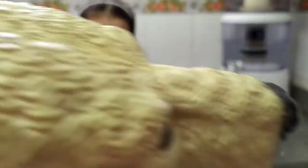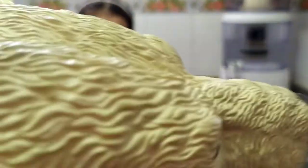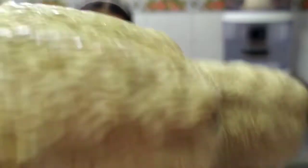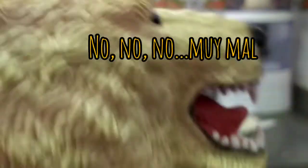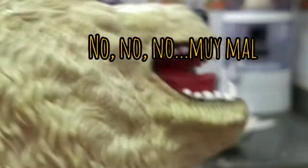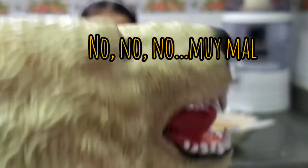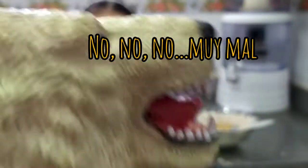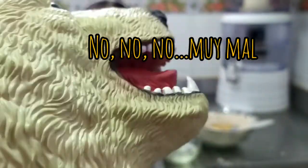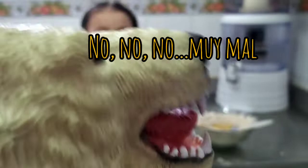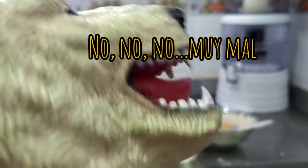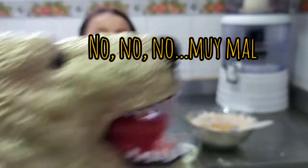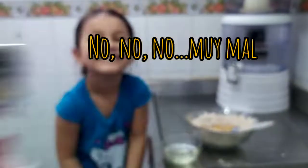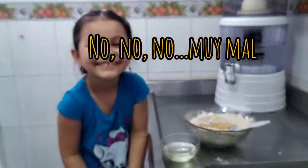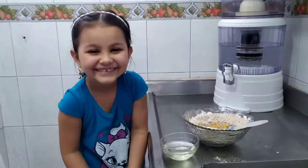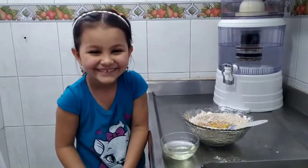No, no, no, muy mal, niña.